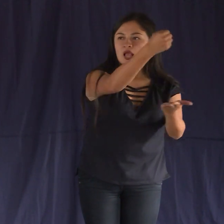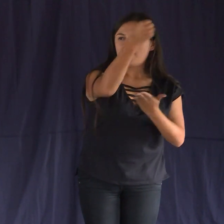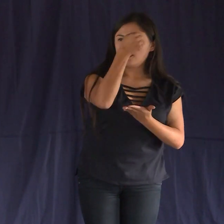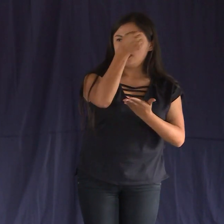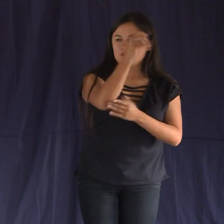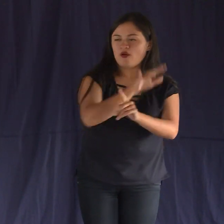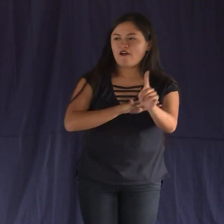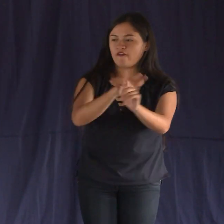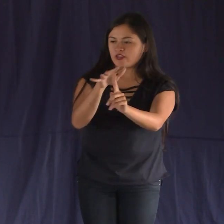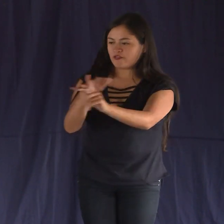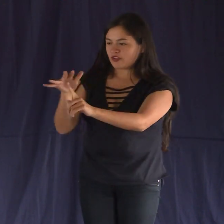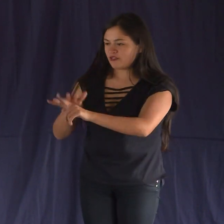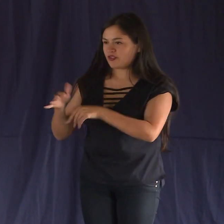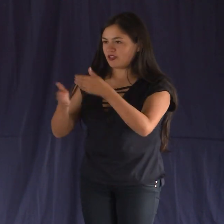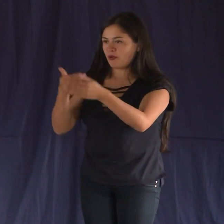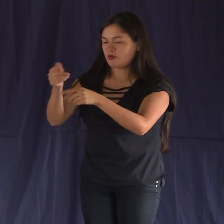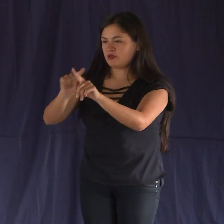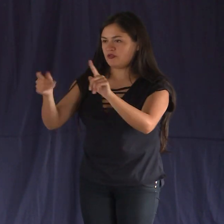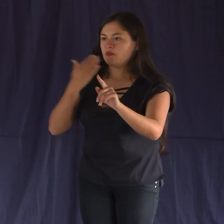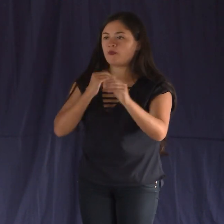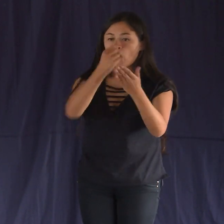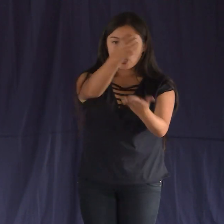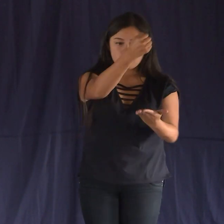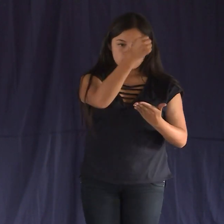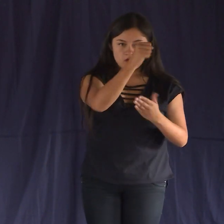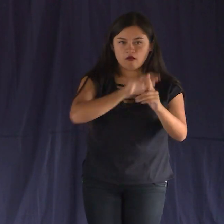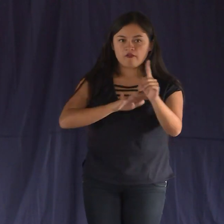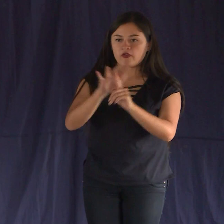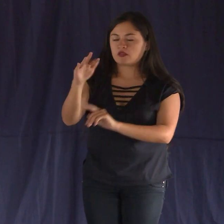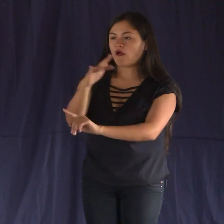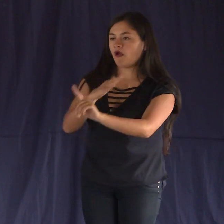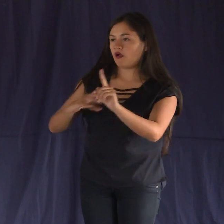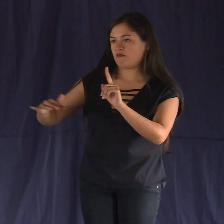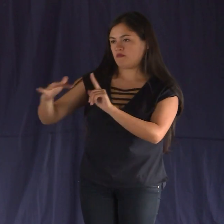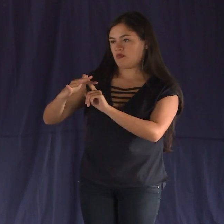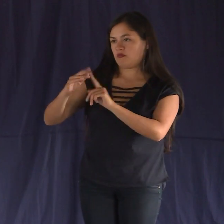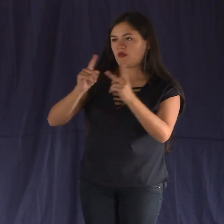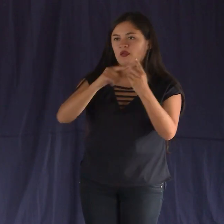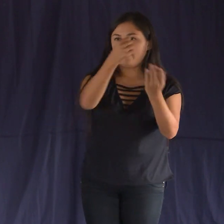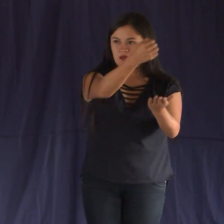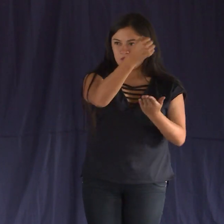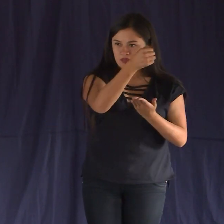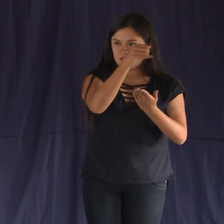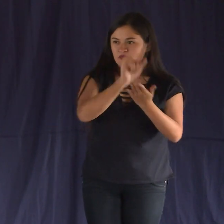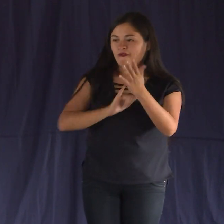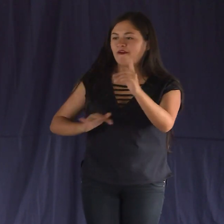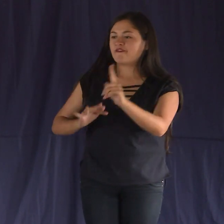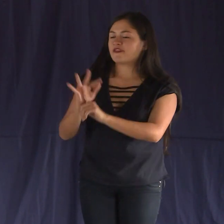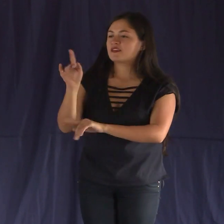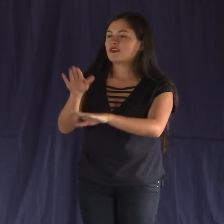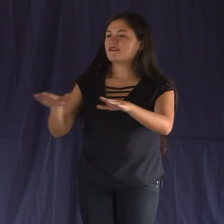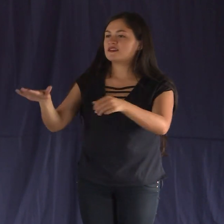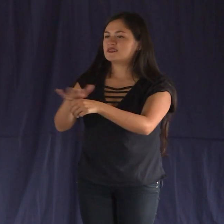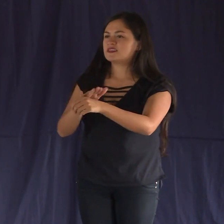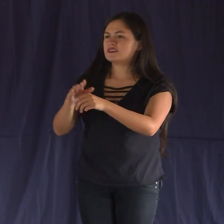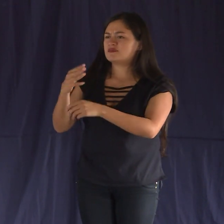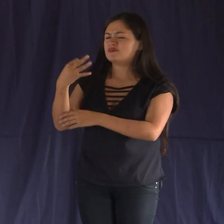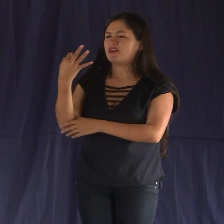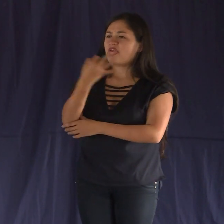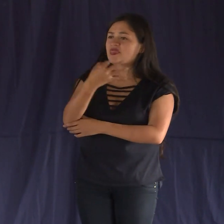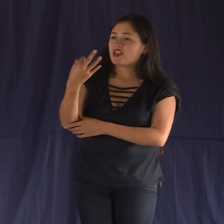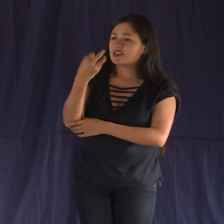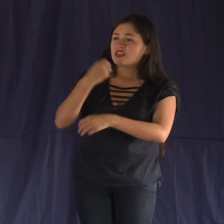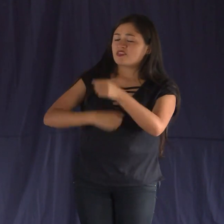ha ocasionado la degradación del medio ambiente, ha causado más daños en 300